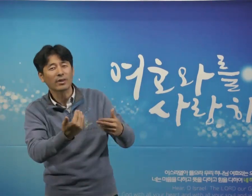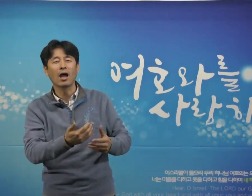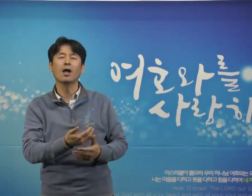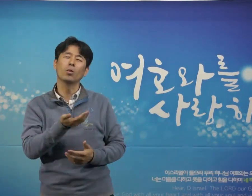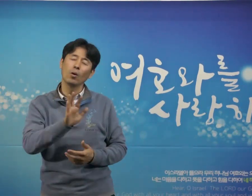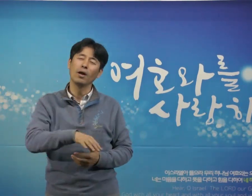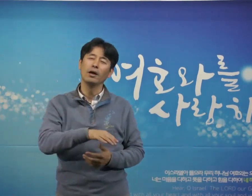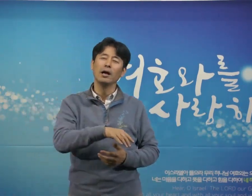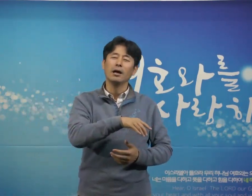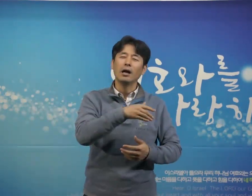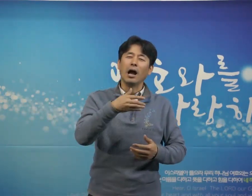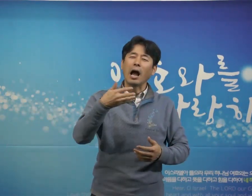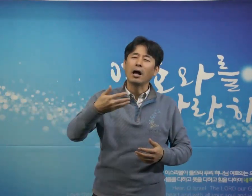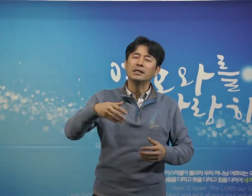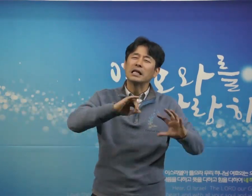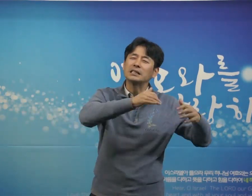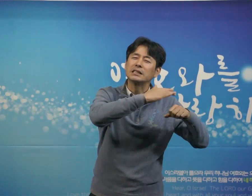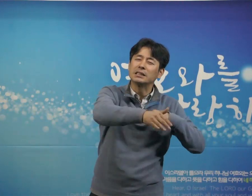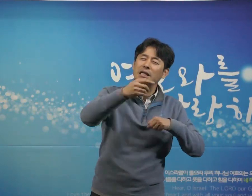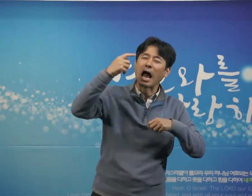대화하며 찬양하길 원하는데